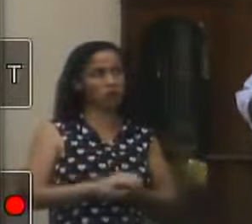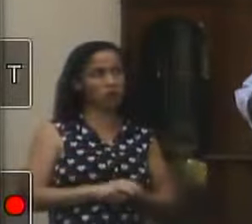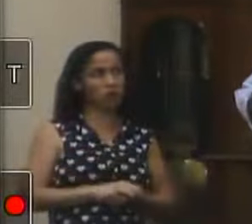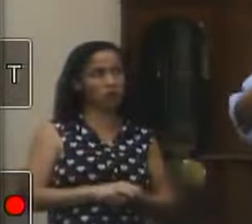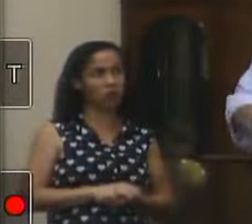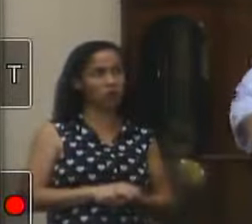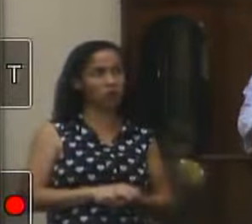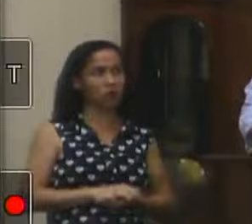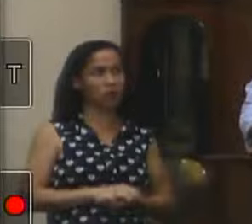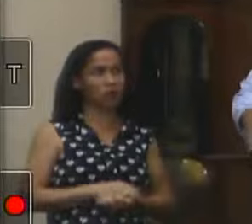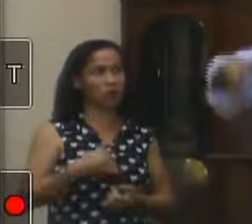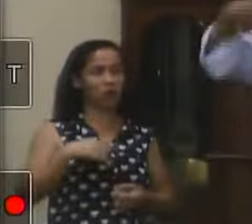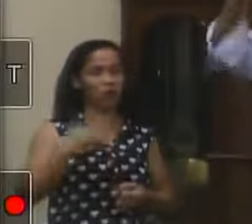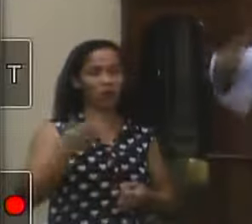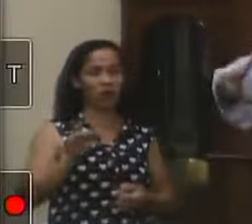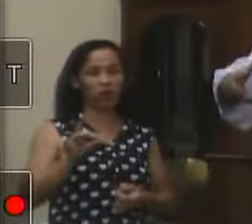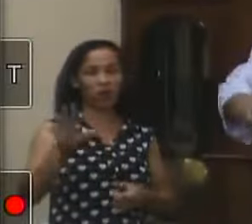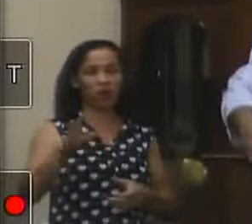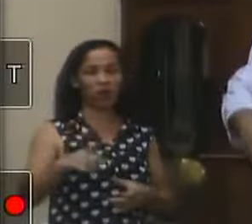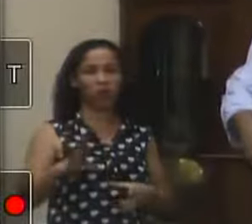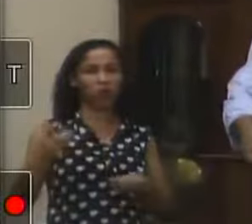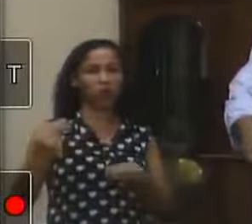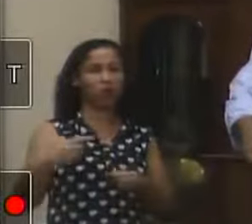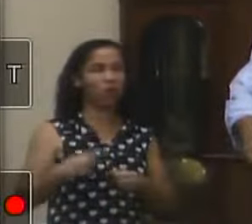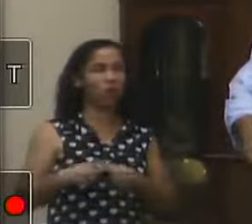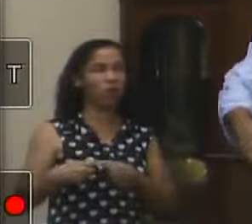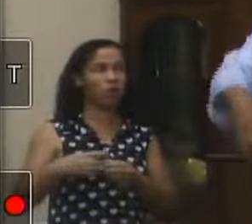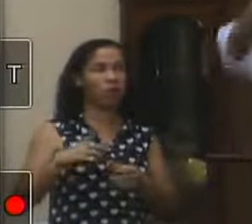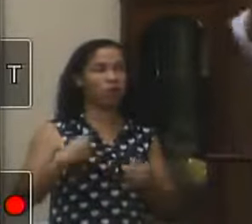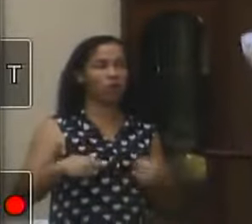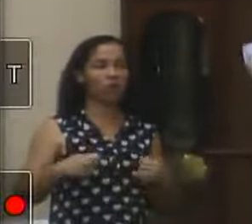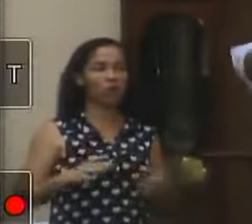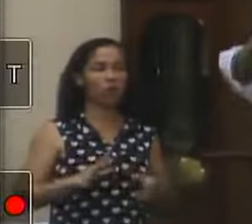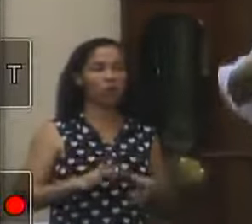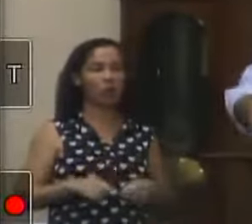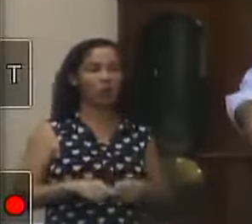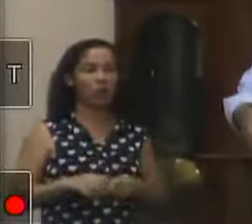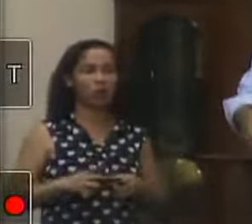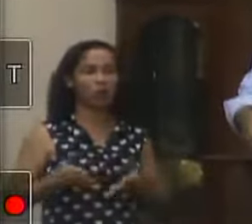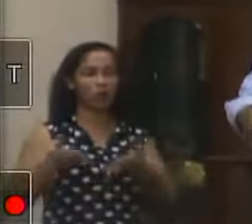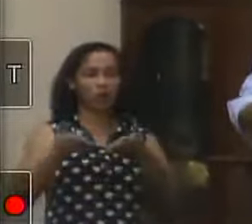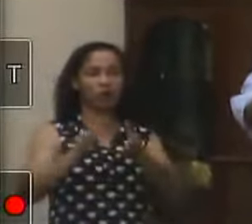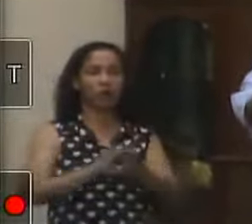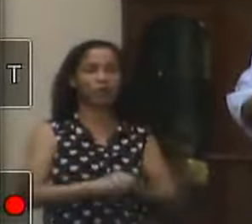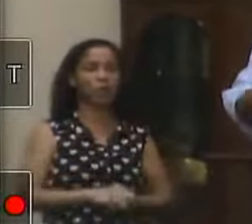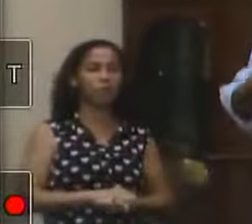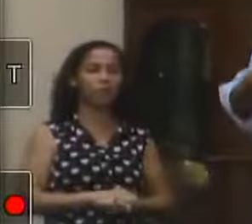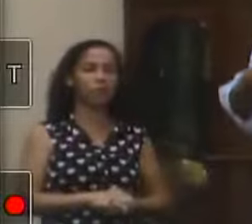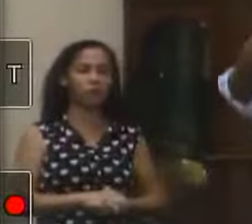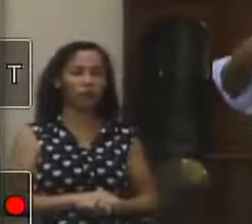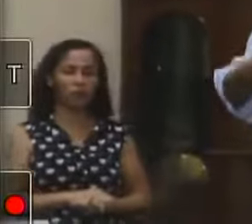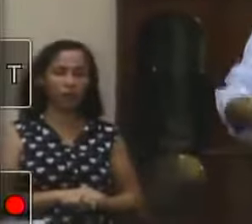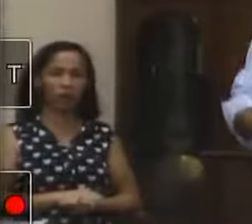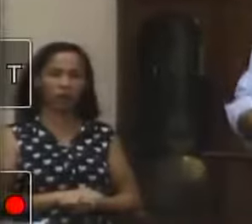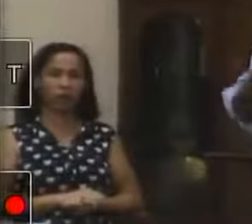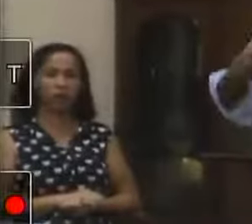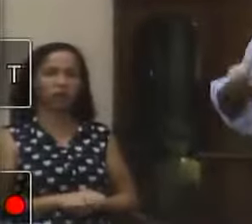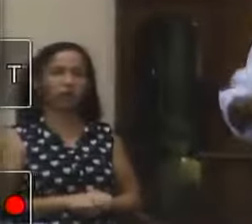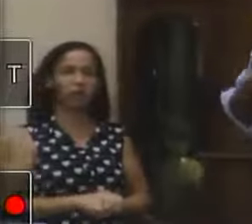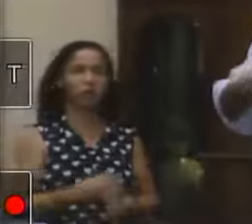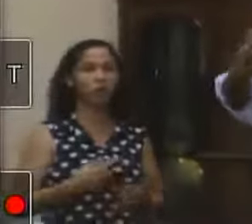isso só em conservatória, não. Eu quero que todos os distritos que estejam precisando sejam contemplados. Ou seja, com